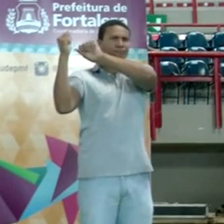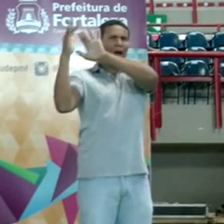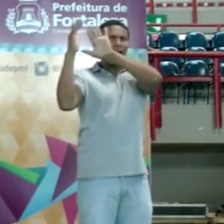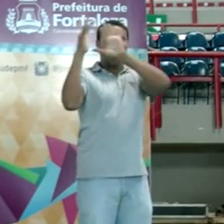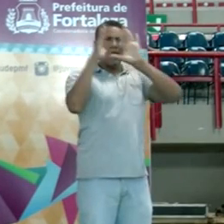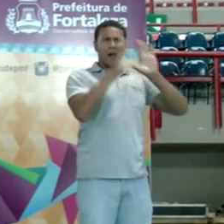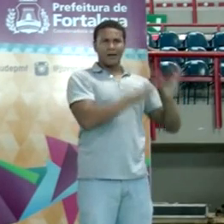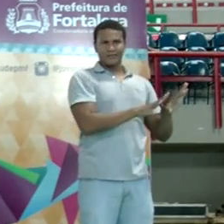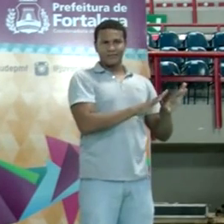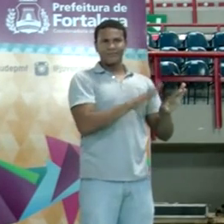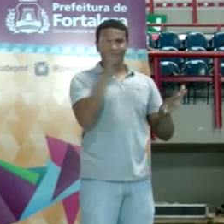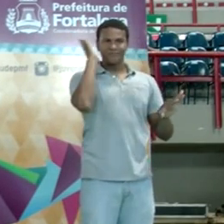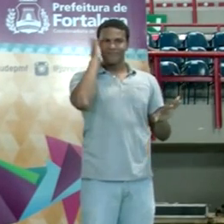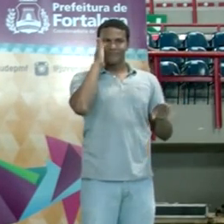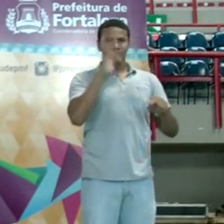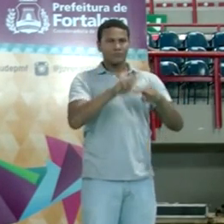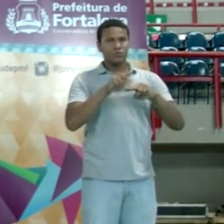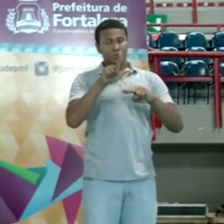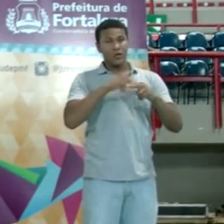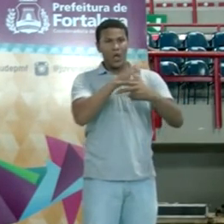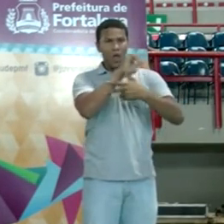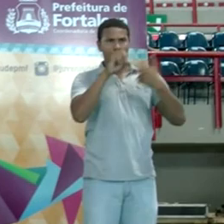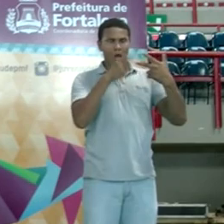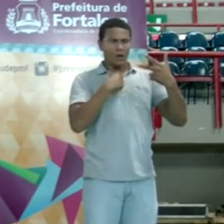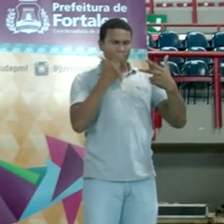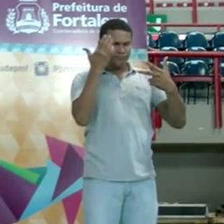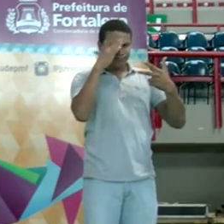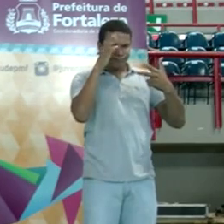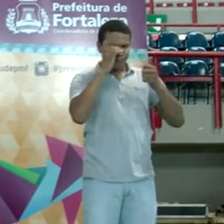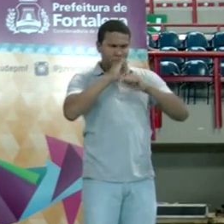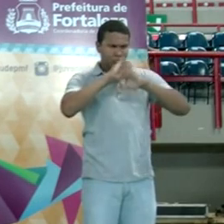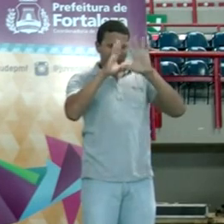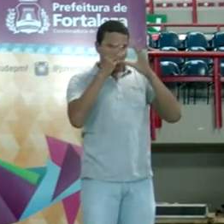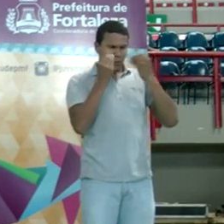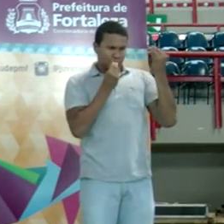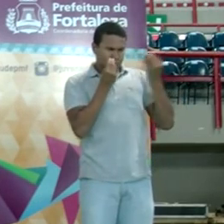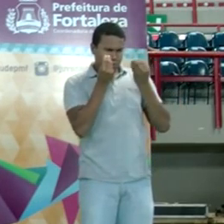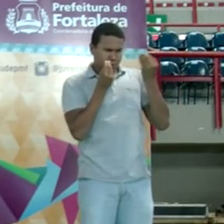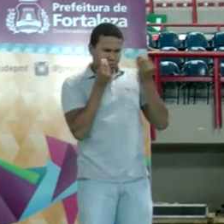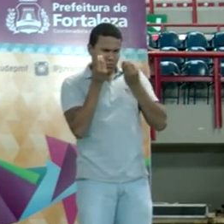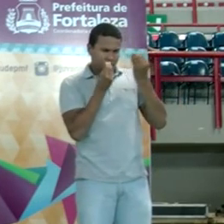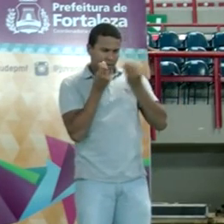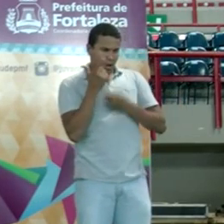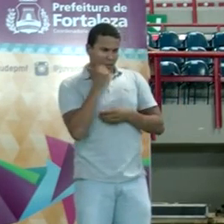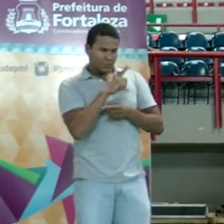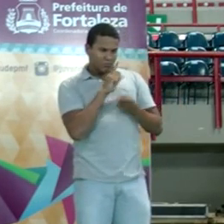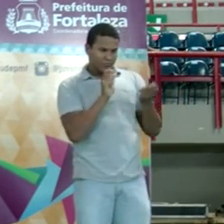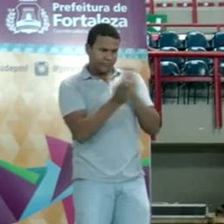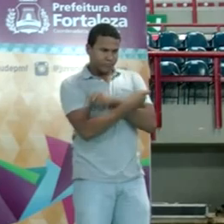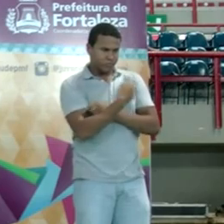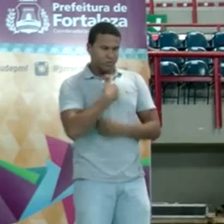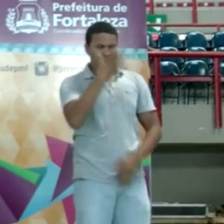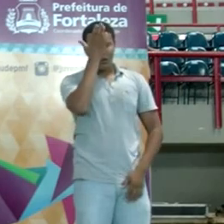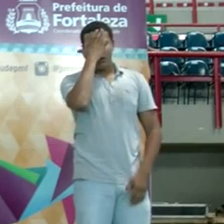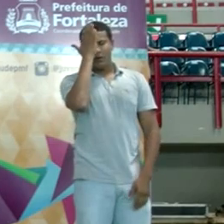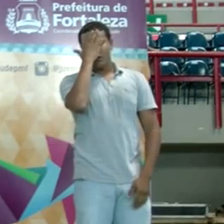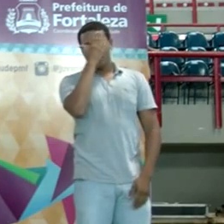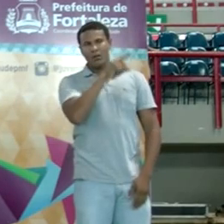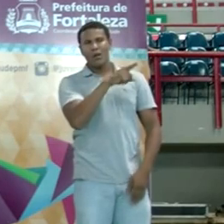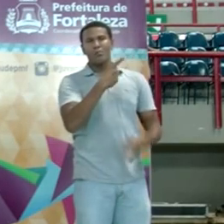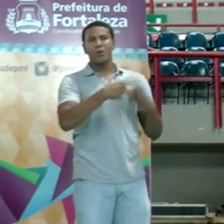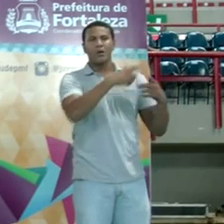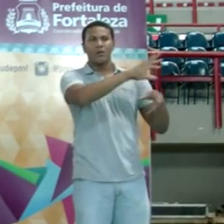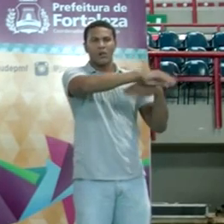questões do Enem são desse tipo que você precisa começar a compreender cada vez mais. Quanto mais fácil você se adapta a essa